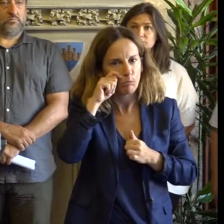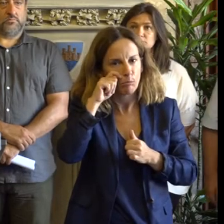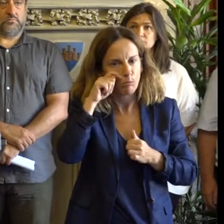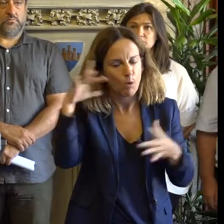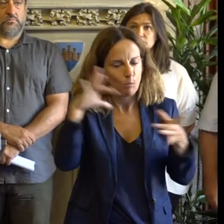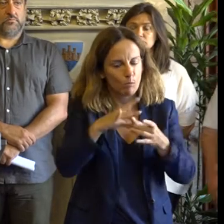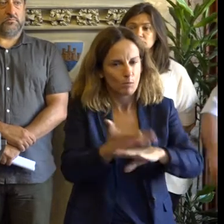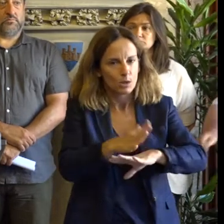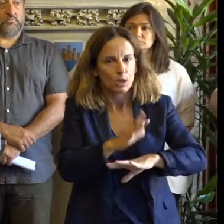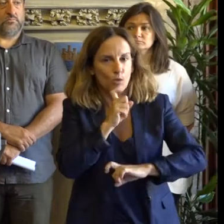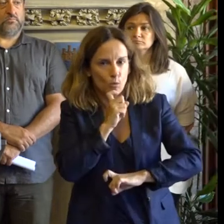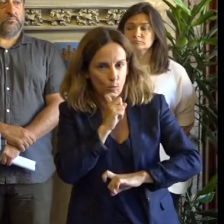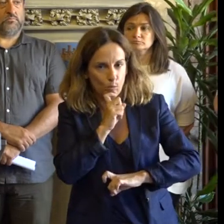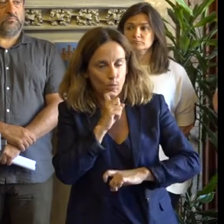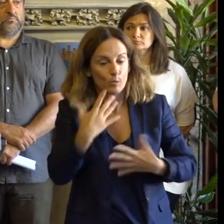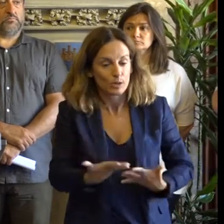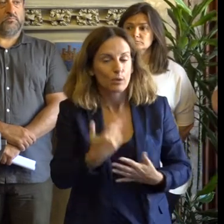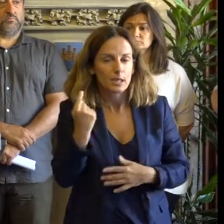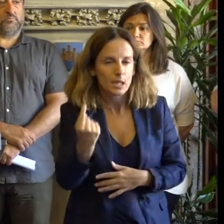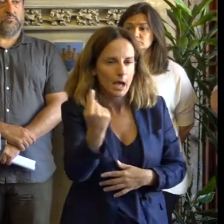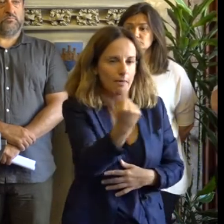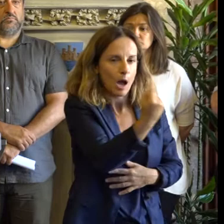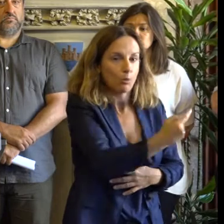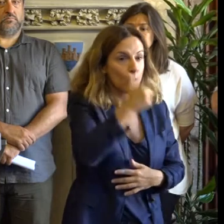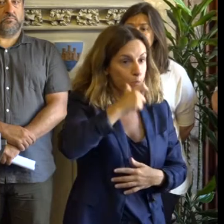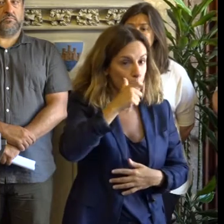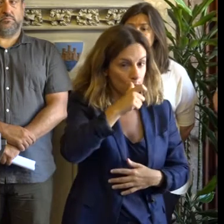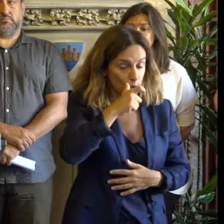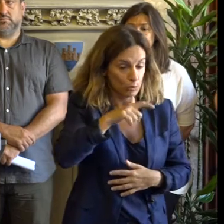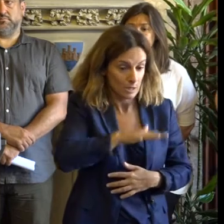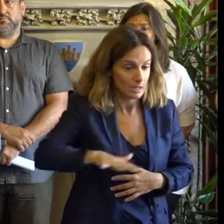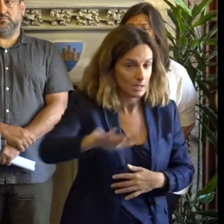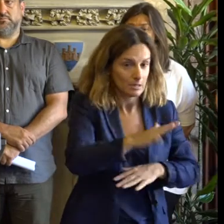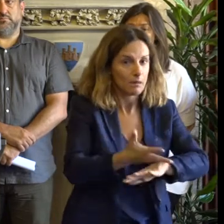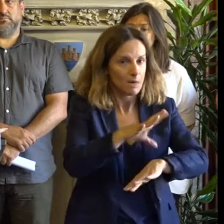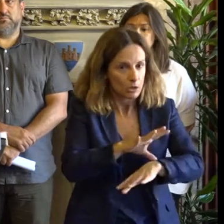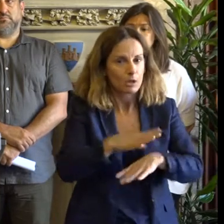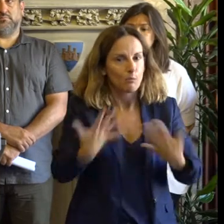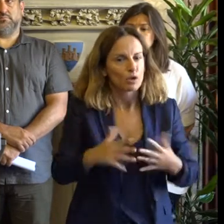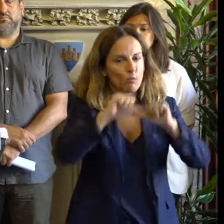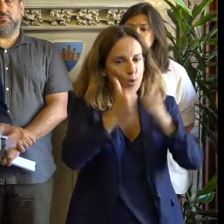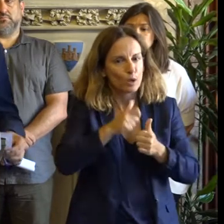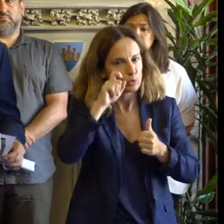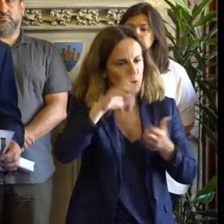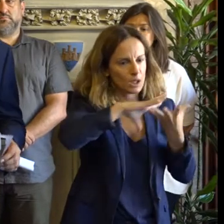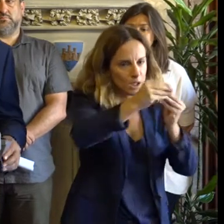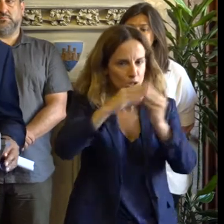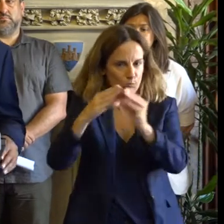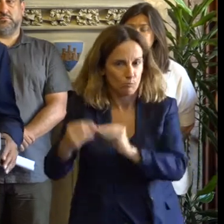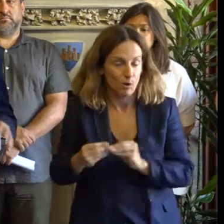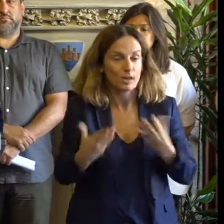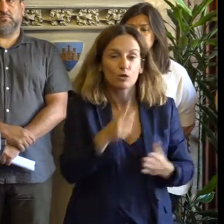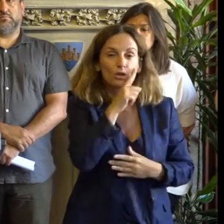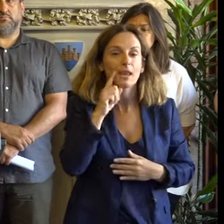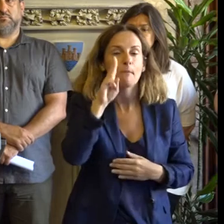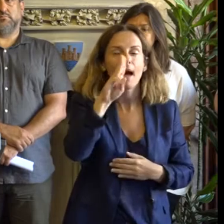dir afinar molt bé a dins cada un dels municipis de la nostra illa i a dins cada un dels territoris. En aquest